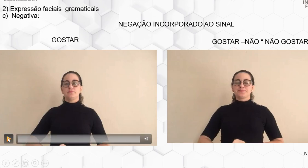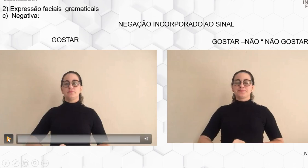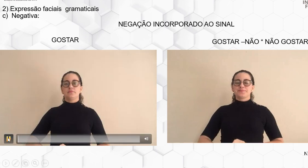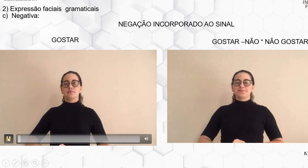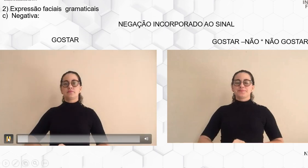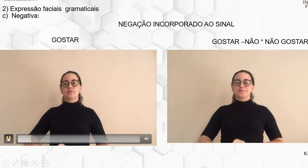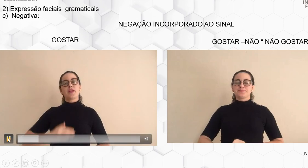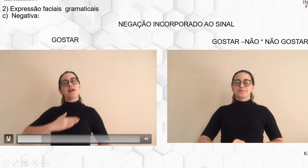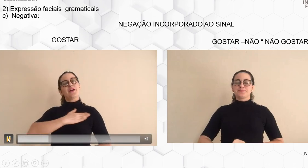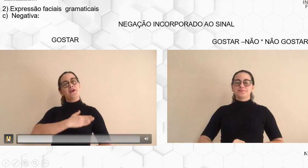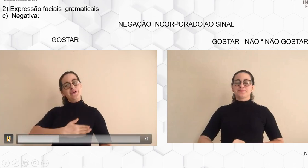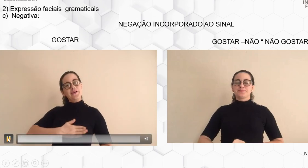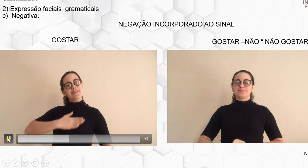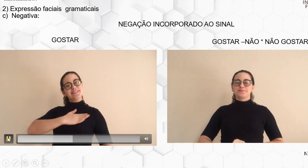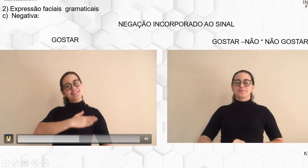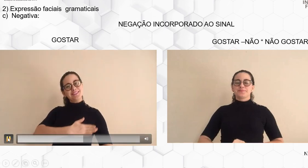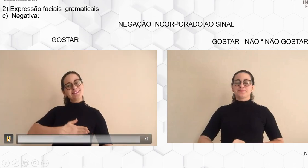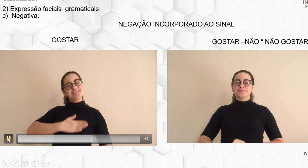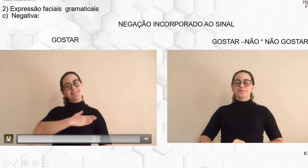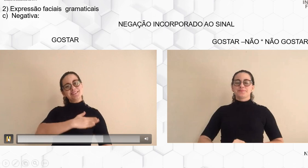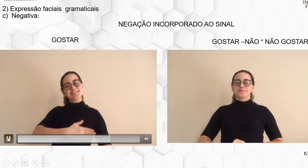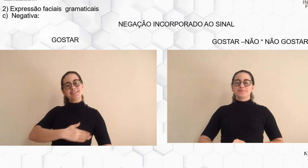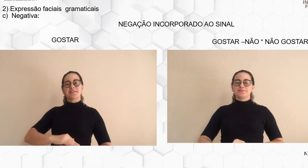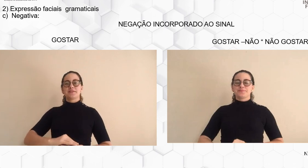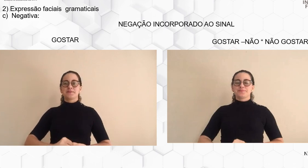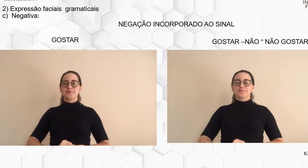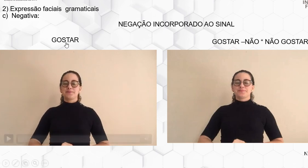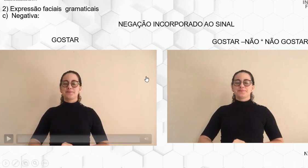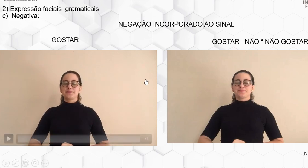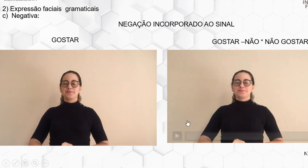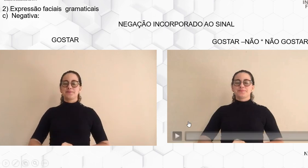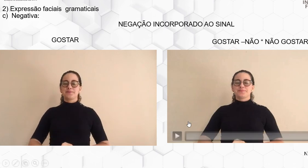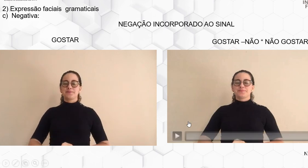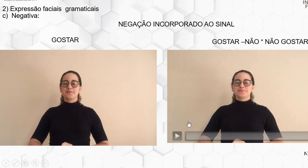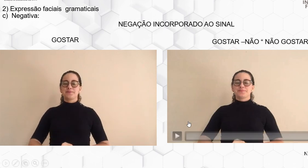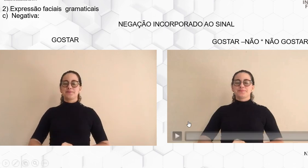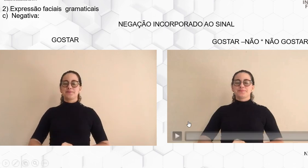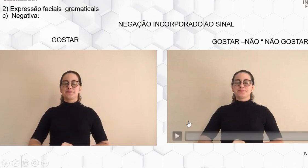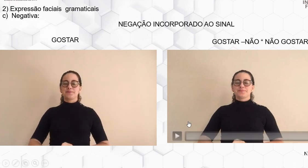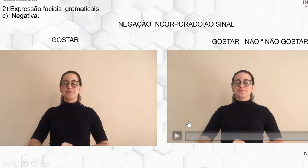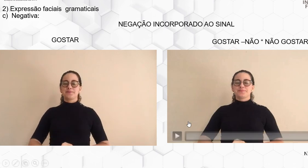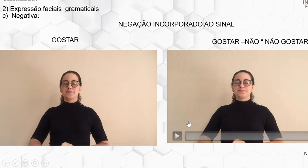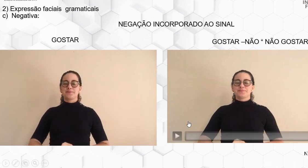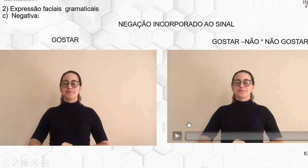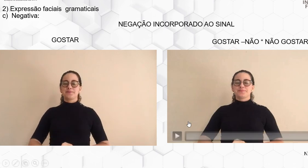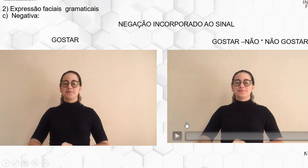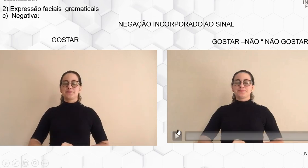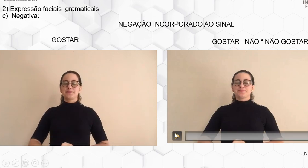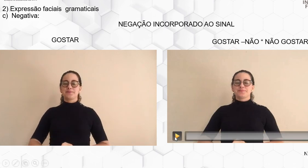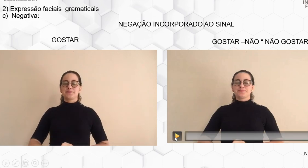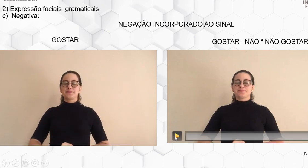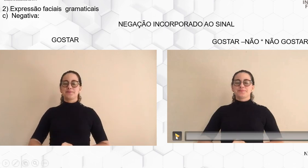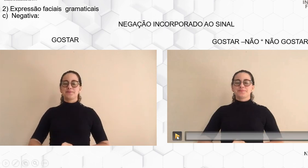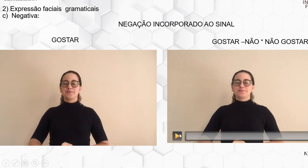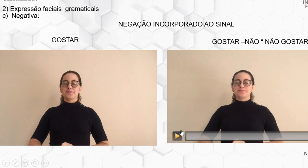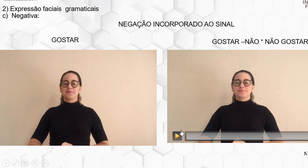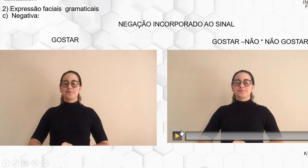Então, nós vamos ter, por exemplo, o sinal de gostar. Então, como é que você vai sinalizar não gosto? É só